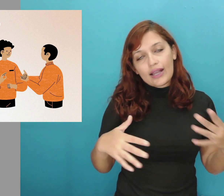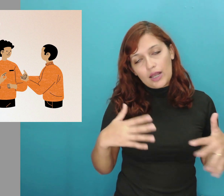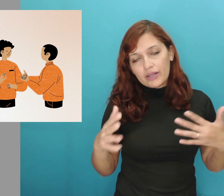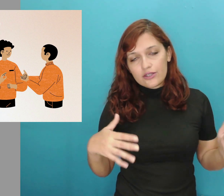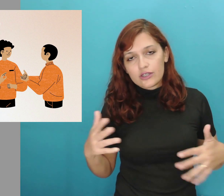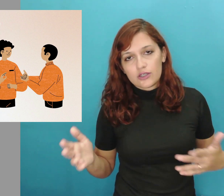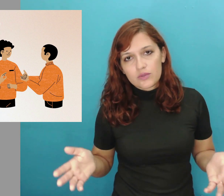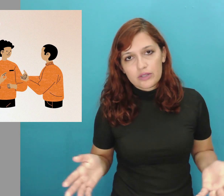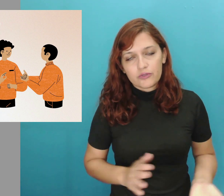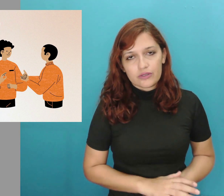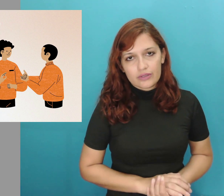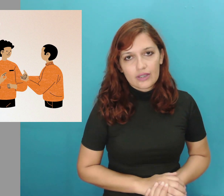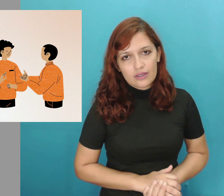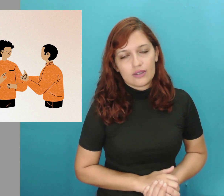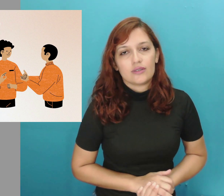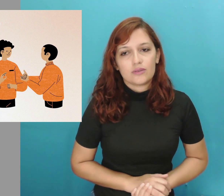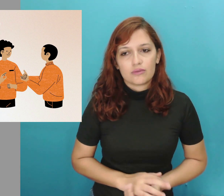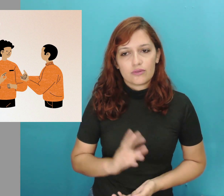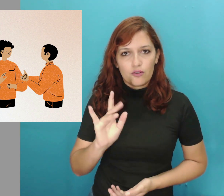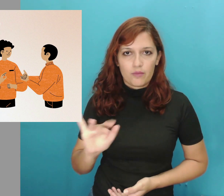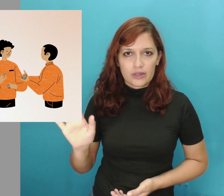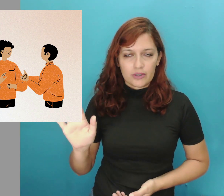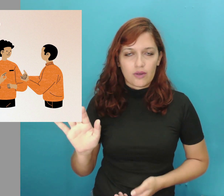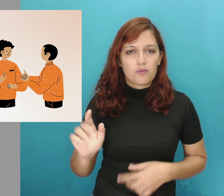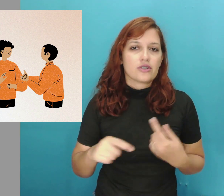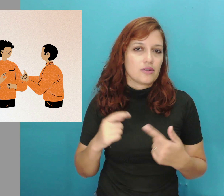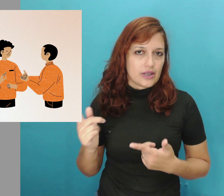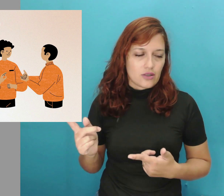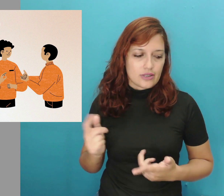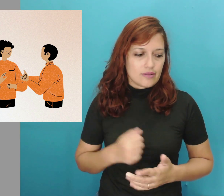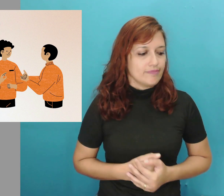acaba que a gente usa muito, né? O alfabeto manual, mas não é só isso.